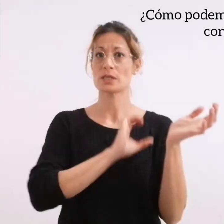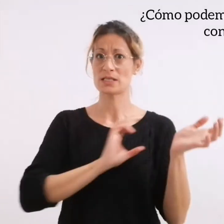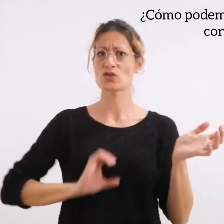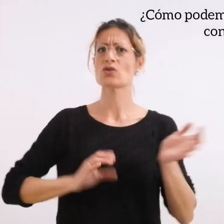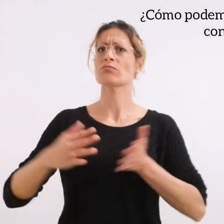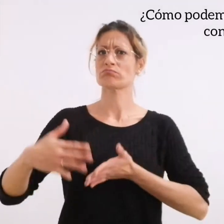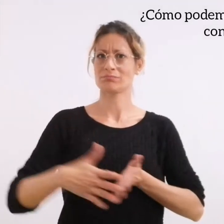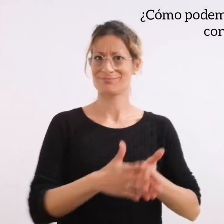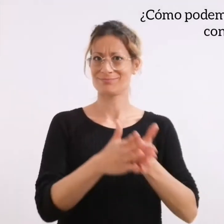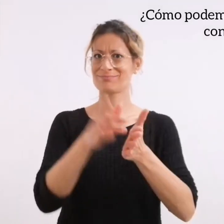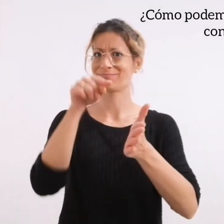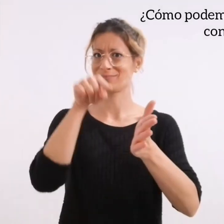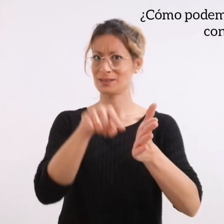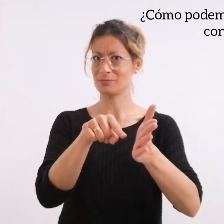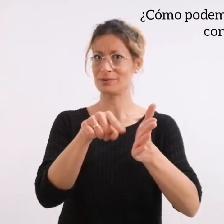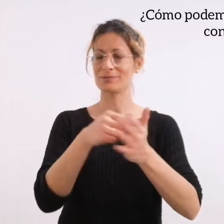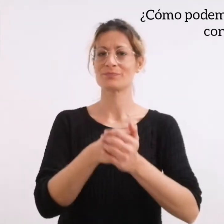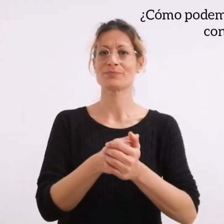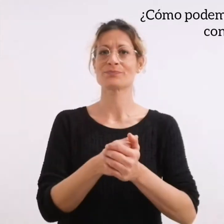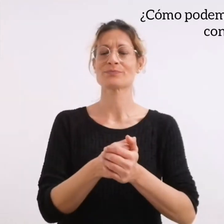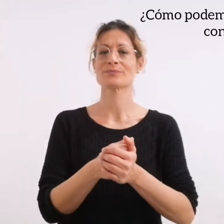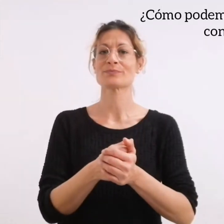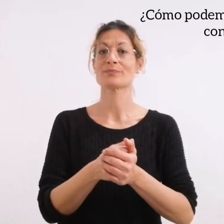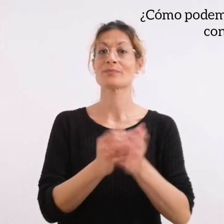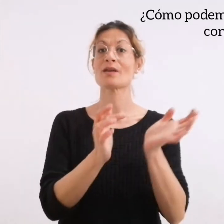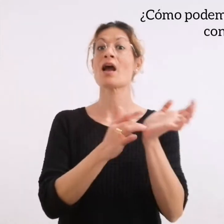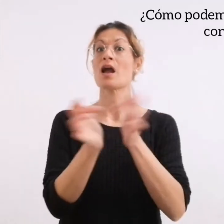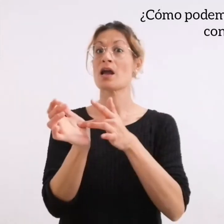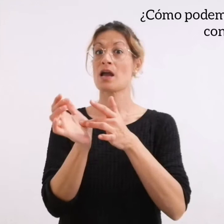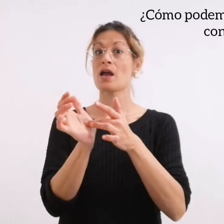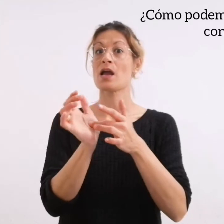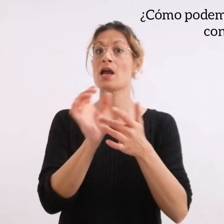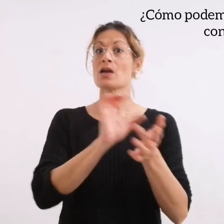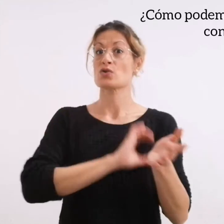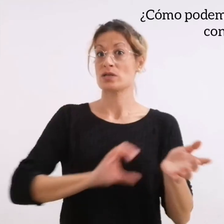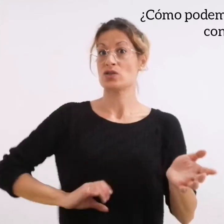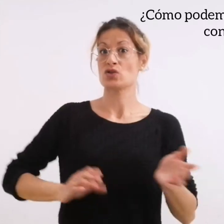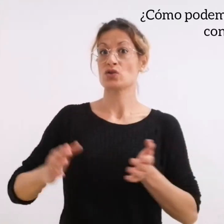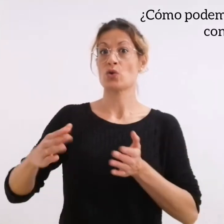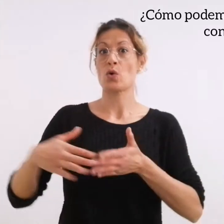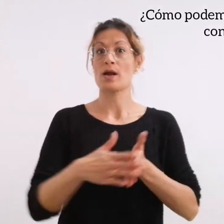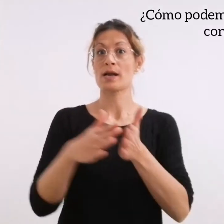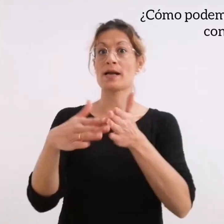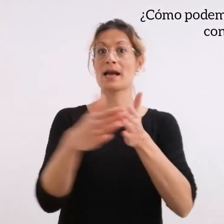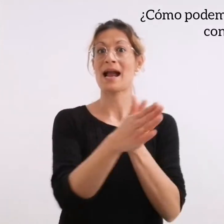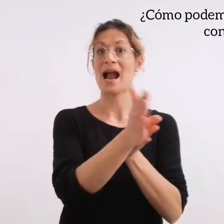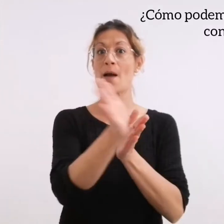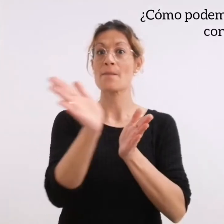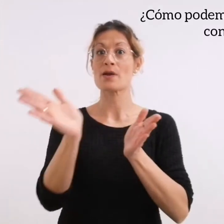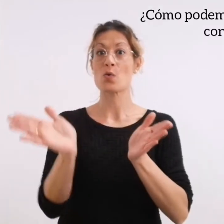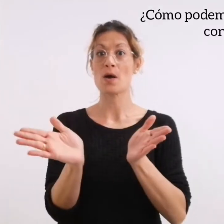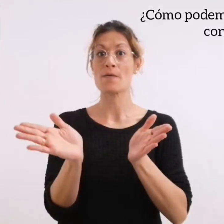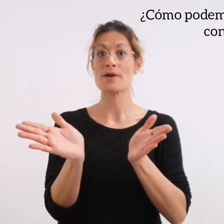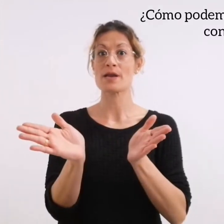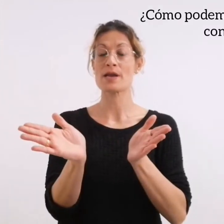Él, para poder abrir ese camino, para poder hacer que nos encontráramos con Dios,